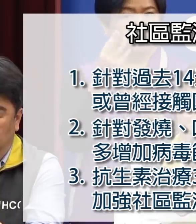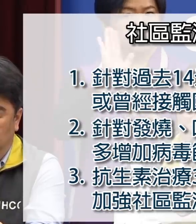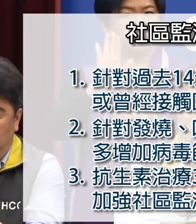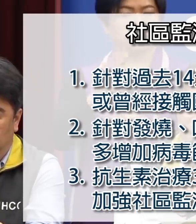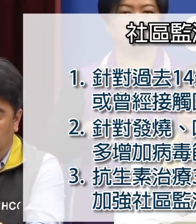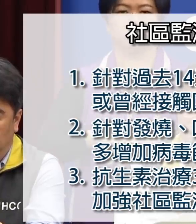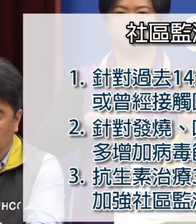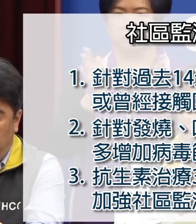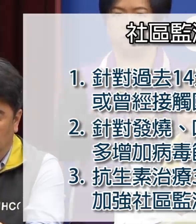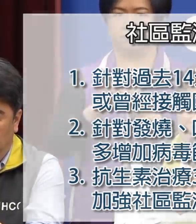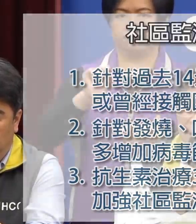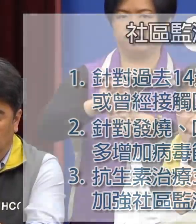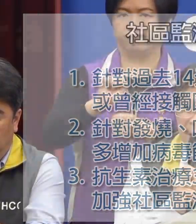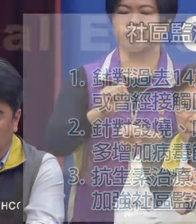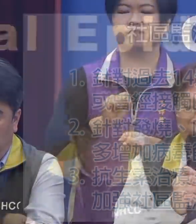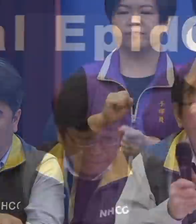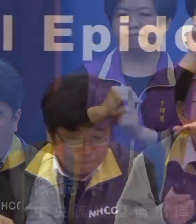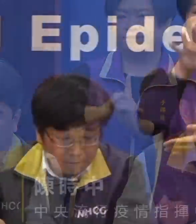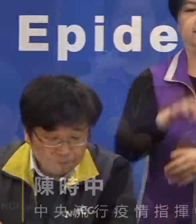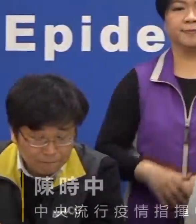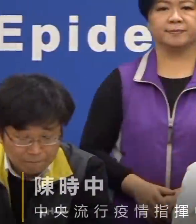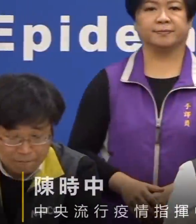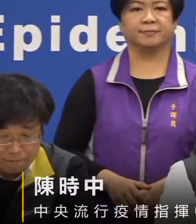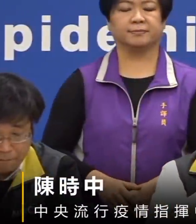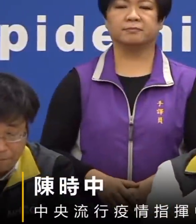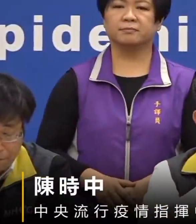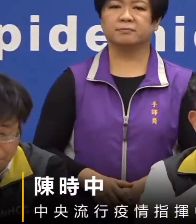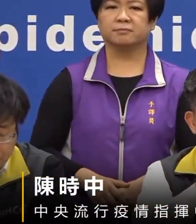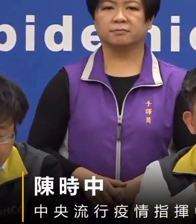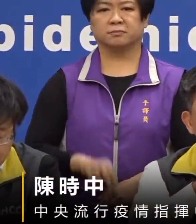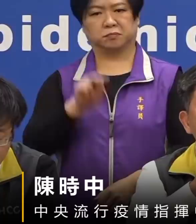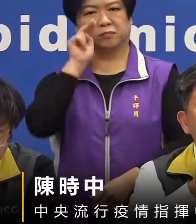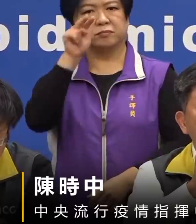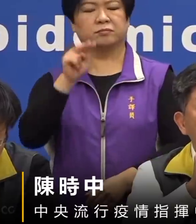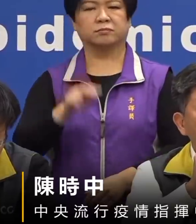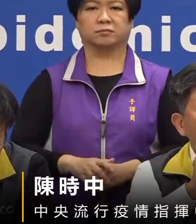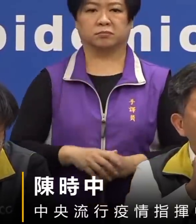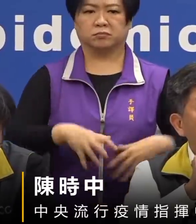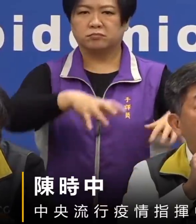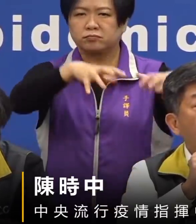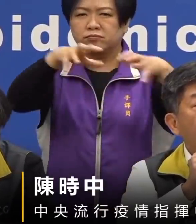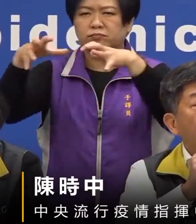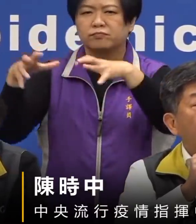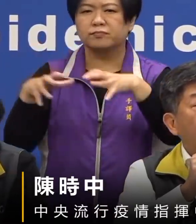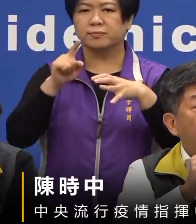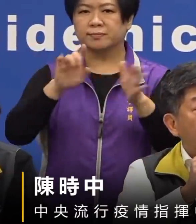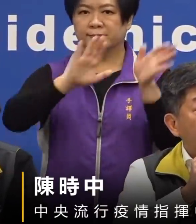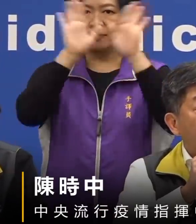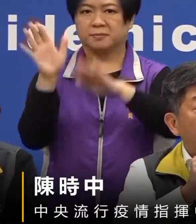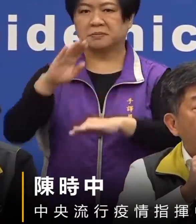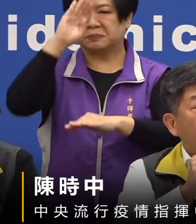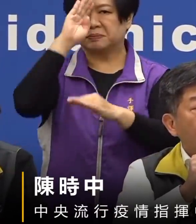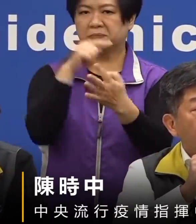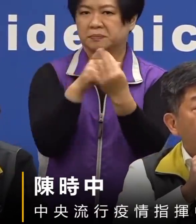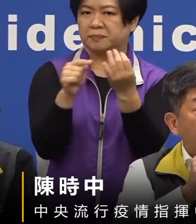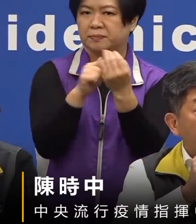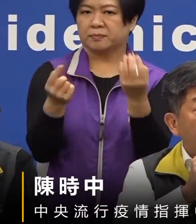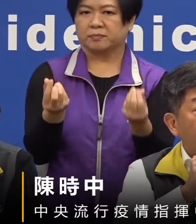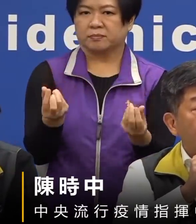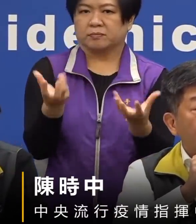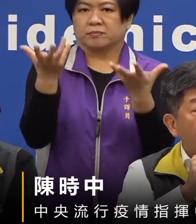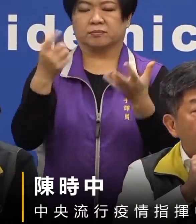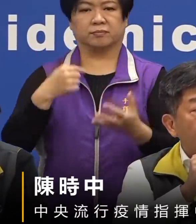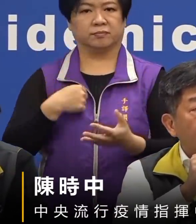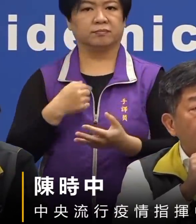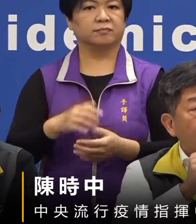来做加强这个社区监测。 看到这样可能的一个国际形势的一个发展跟病例的出现，我们大概